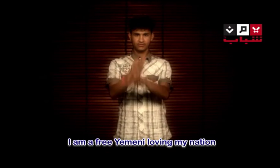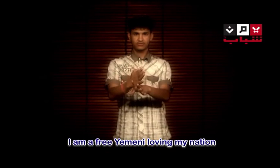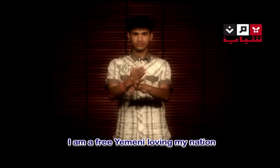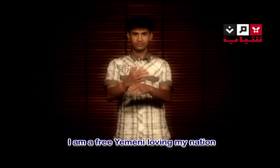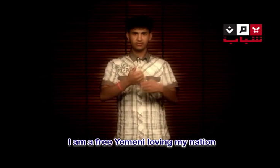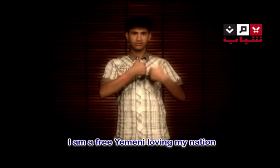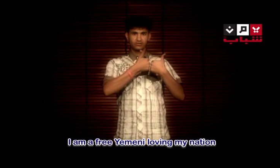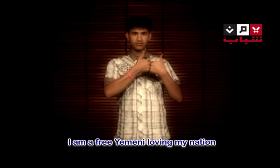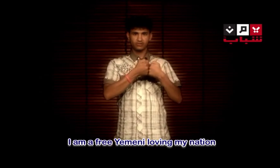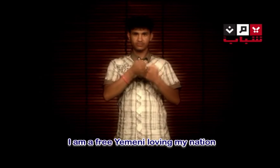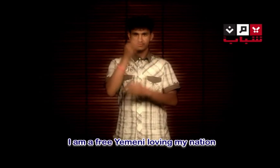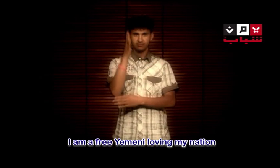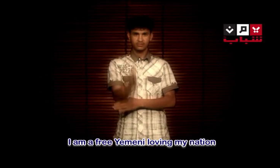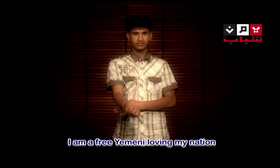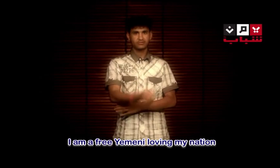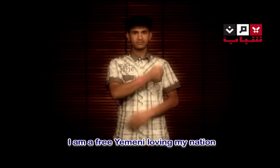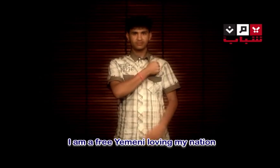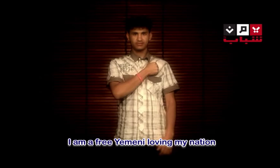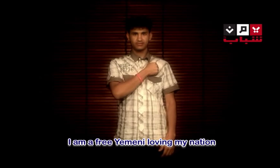أنا يمني حر أحب وطني.